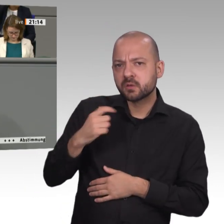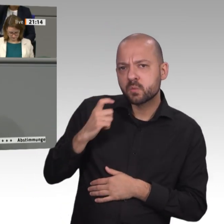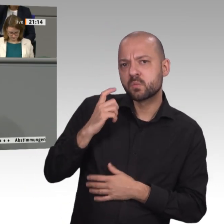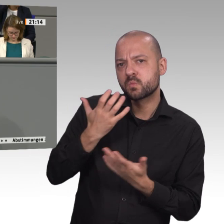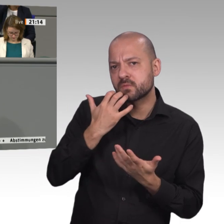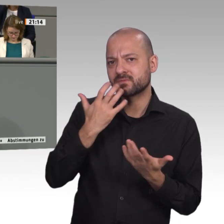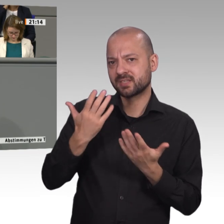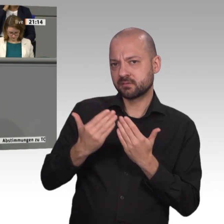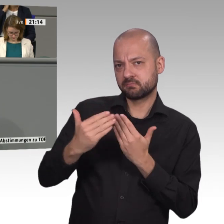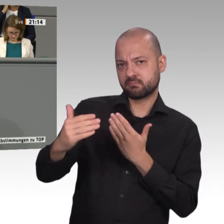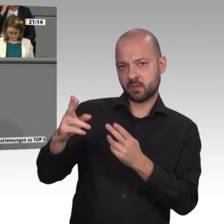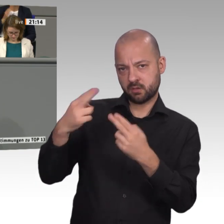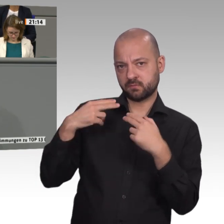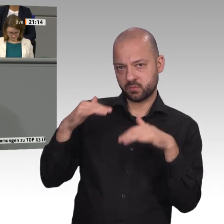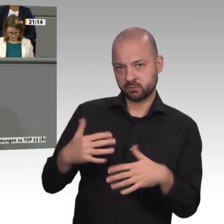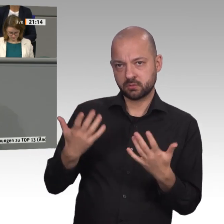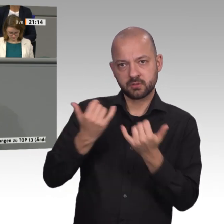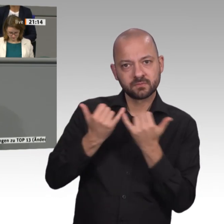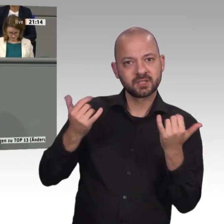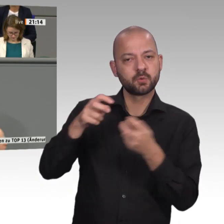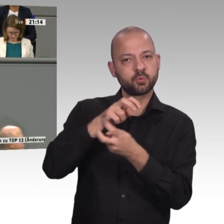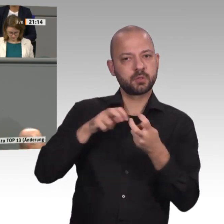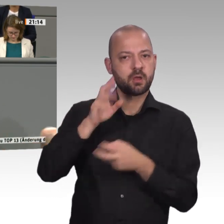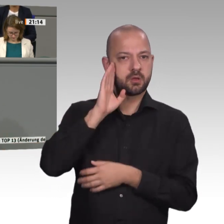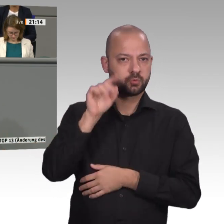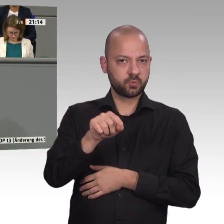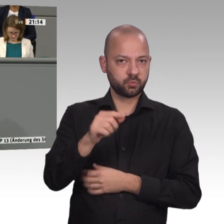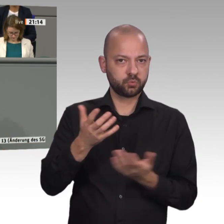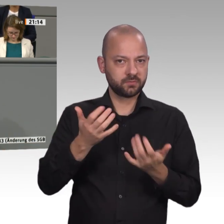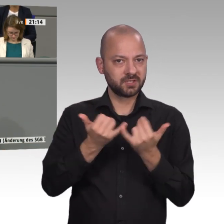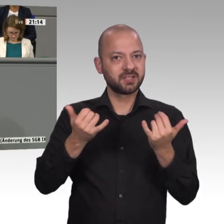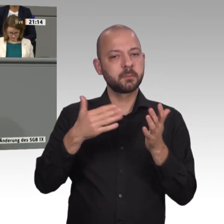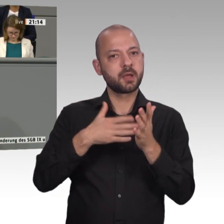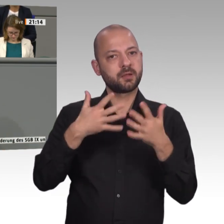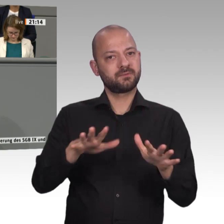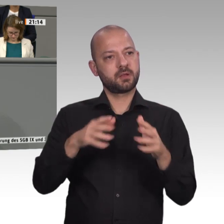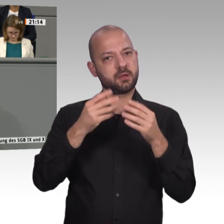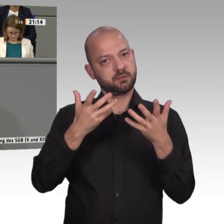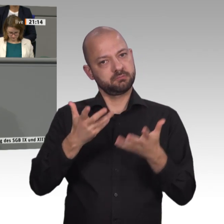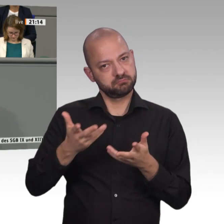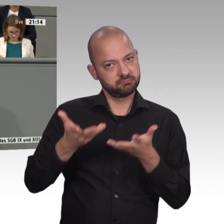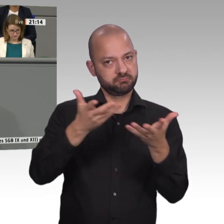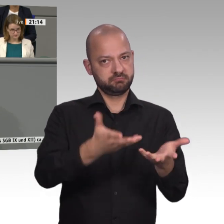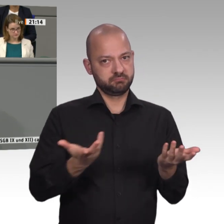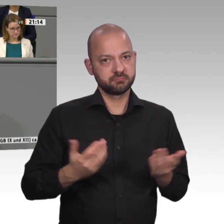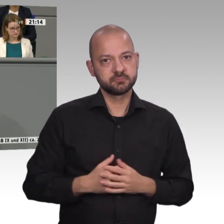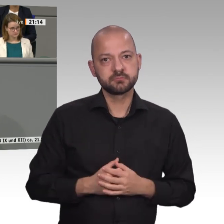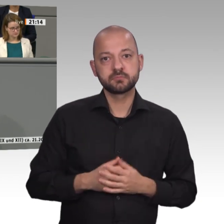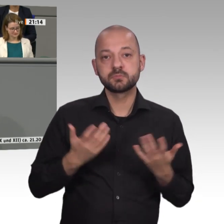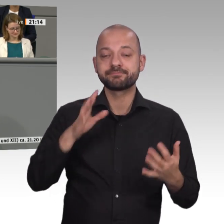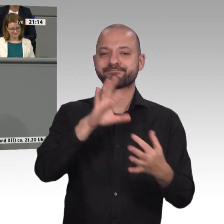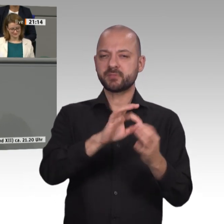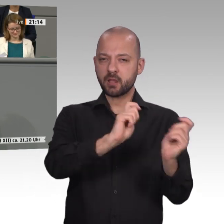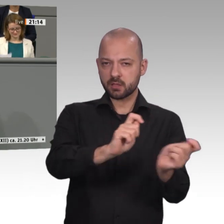verpflichtende Beschäftigungsquote wurde gesenkt und gehofft, dass Wirtschaft selbst Initiative ergreift und mehr Menschen mit